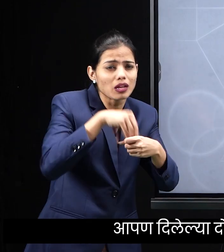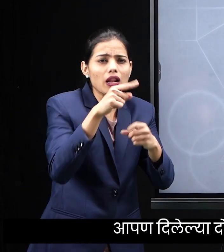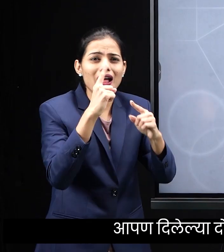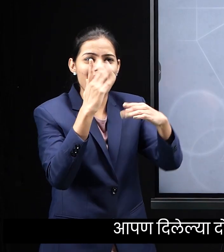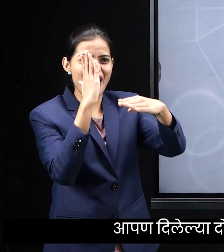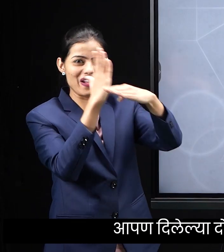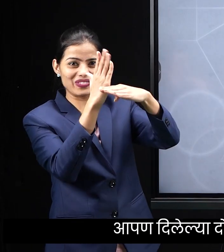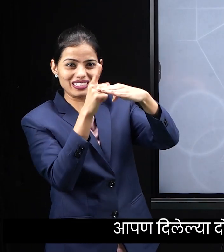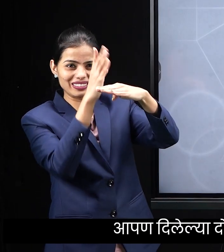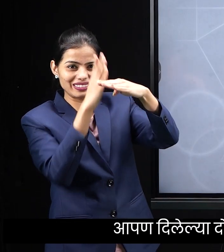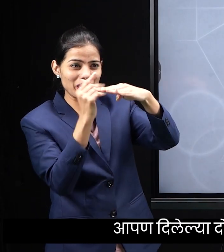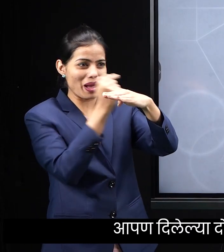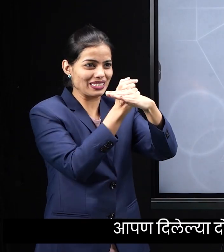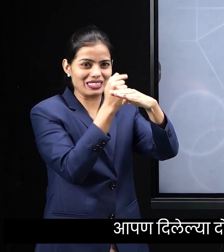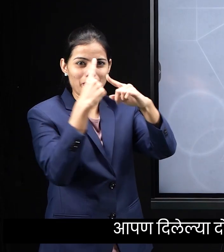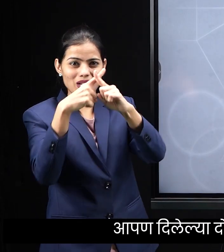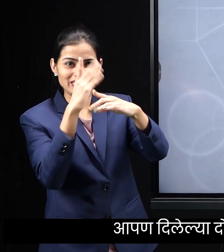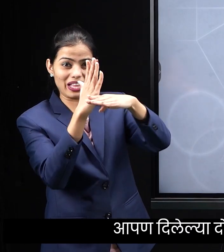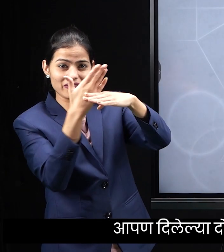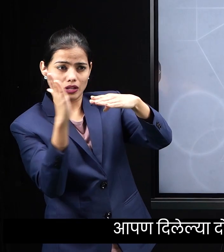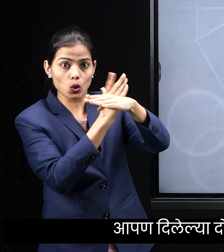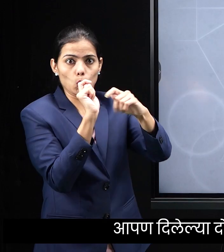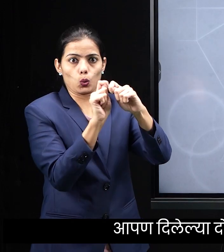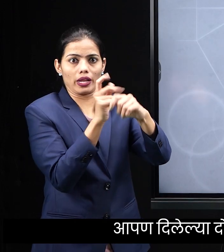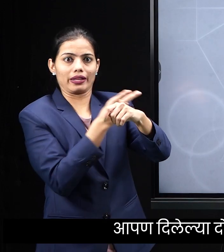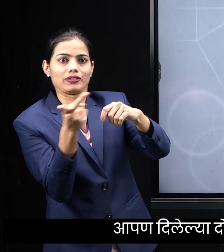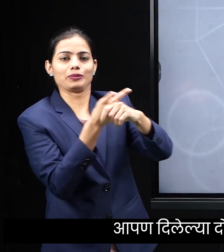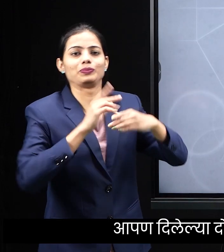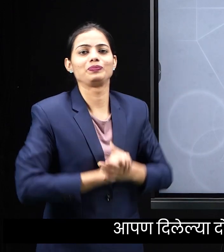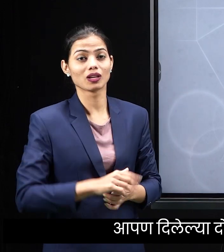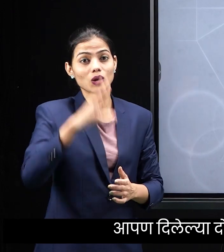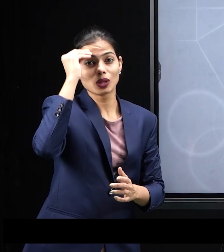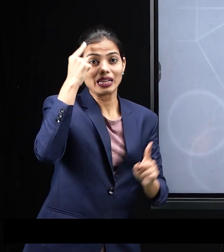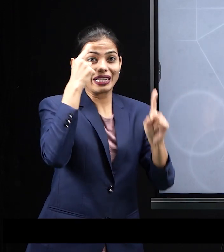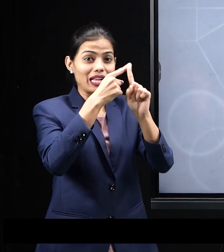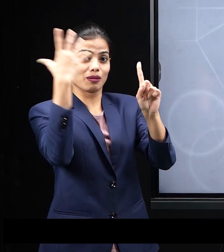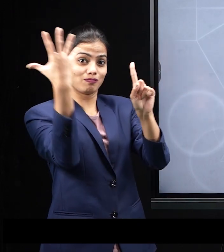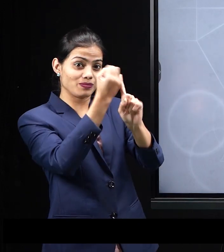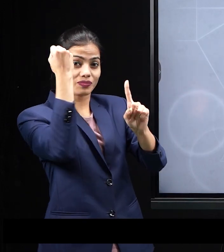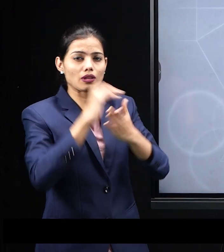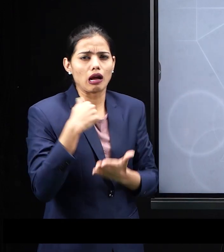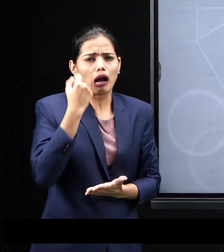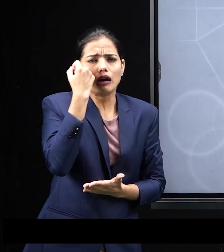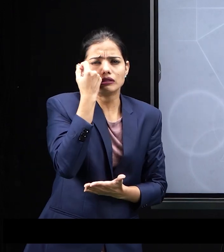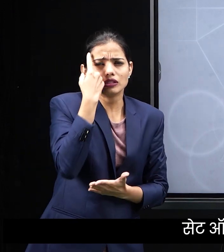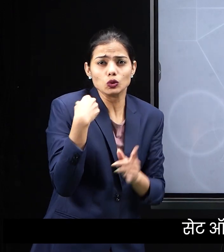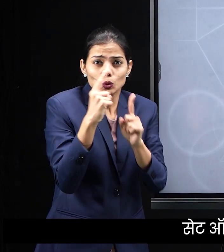दोन संचांमधील सामान्य घटक निवडू शकतो. शिकण्याचे परिणाम: सेट